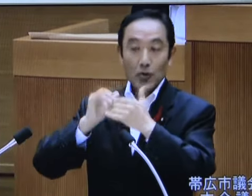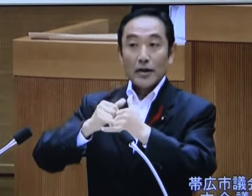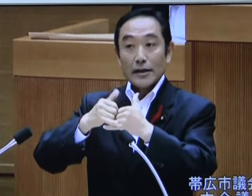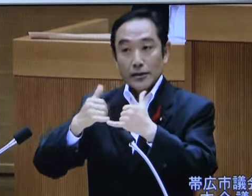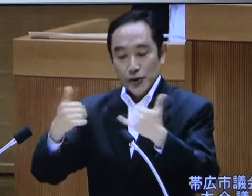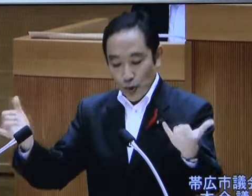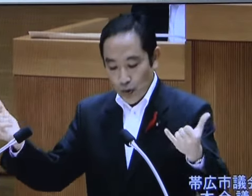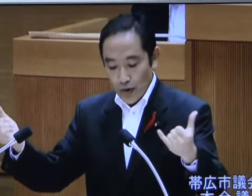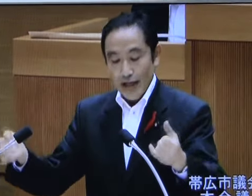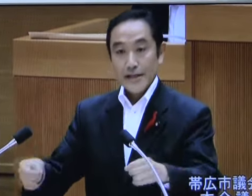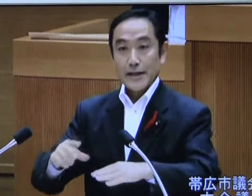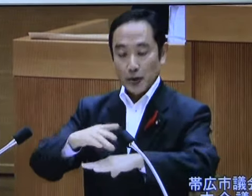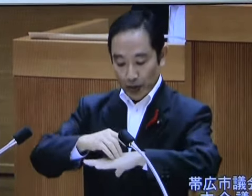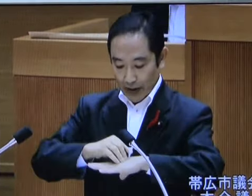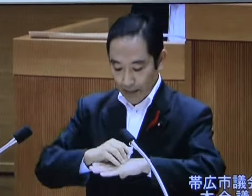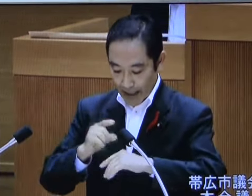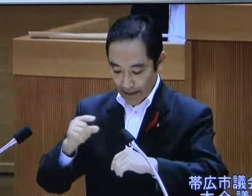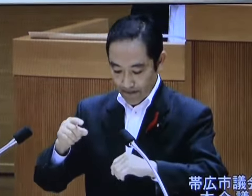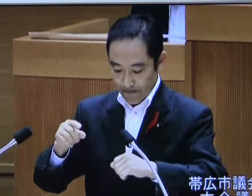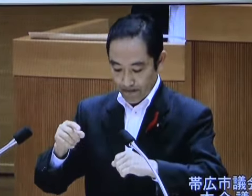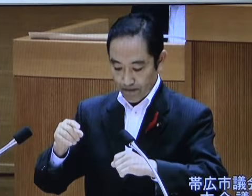覚障害者のために